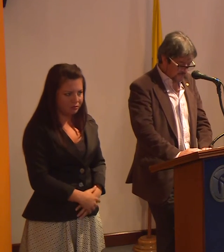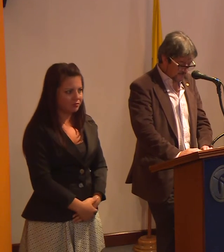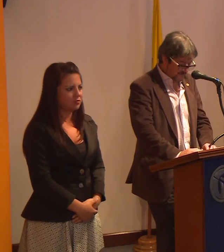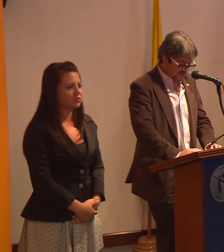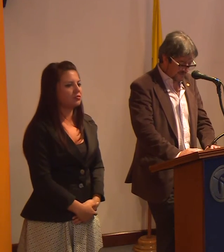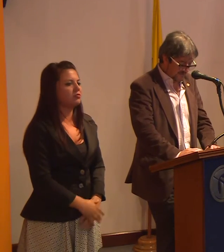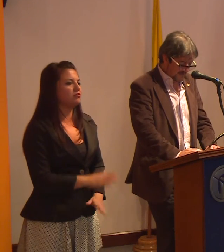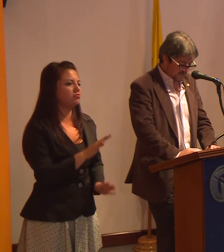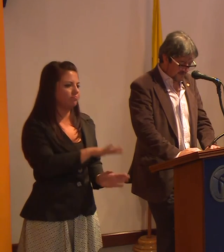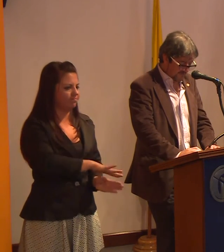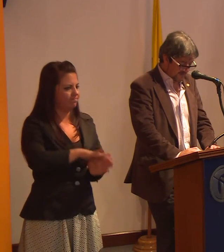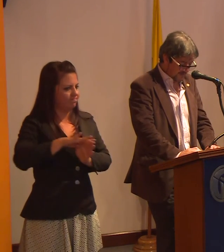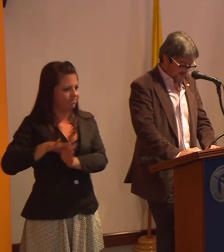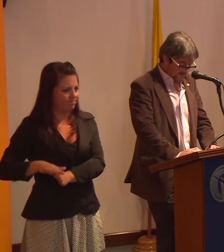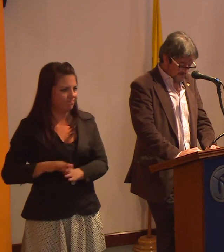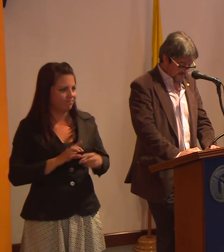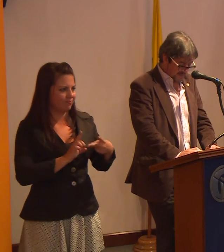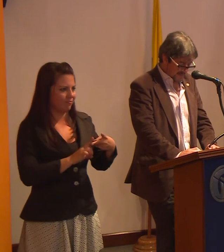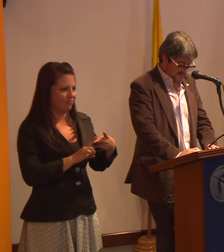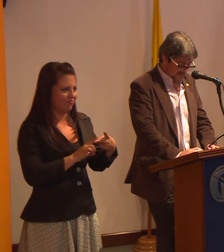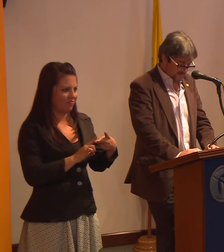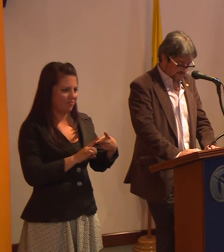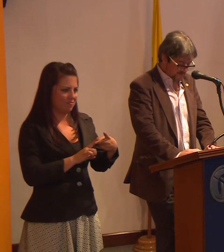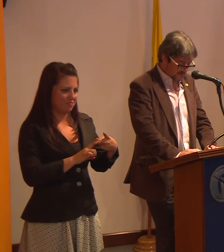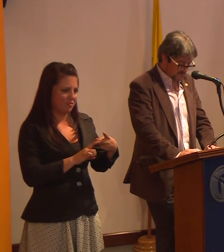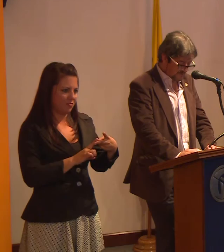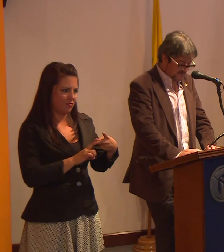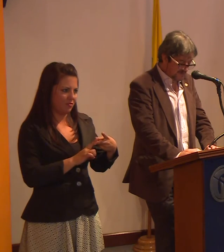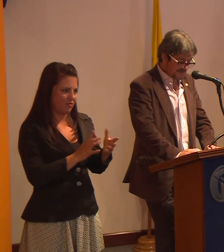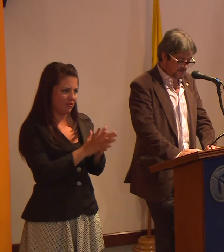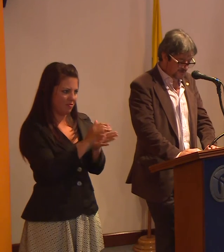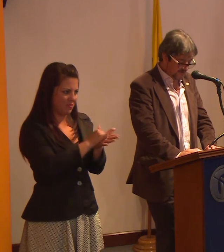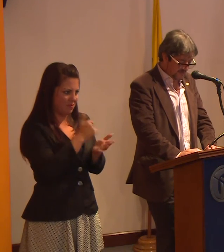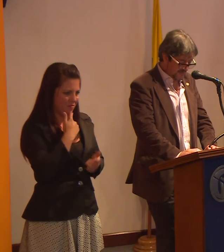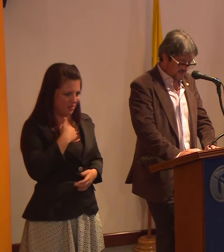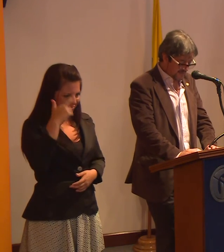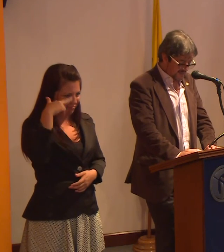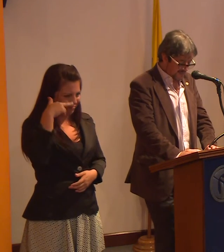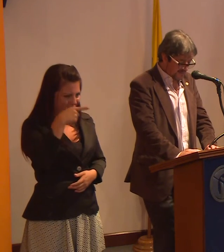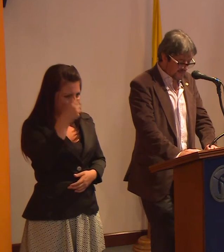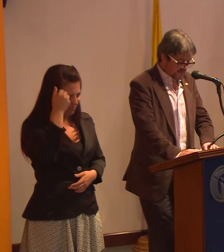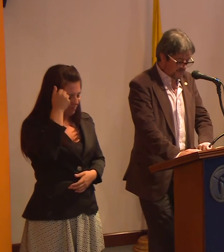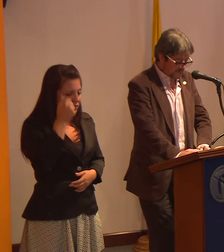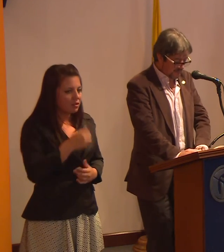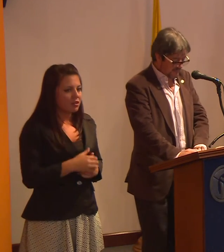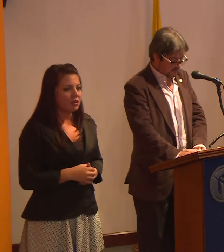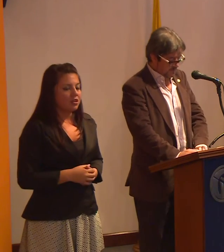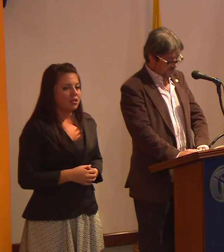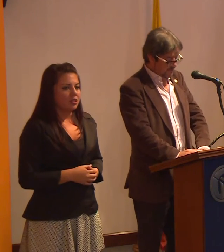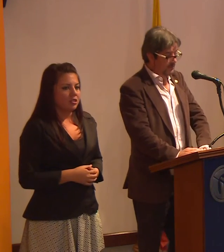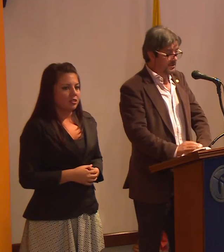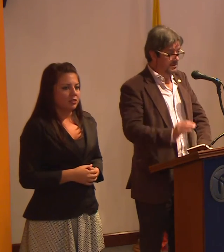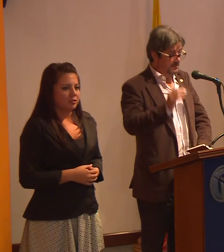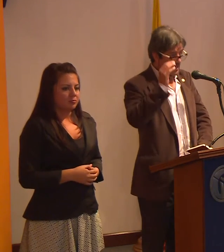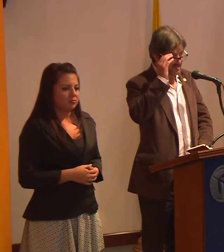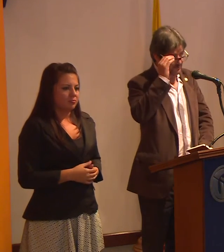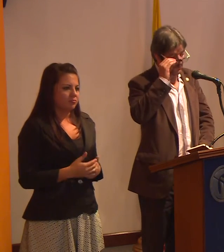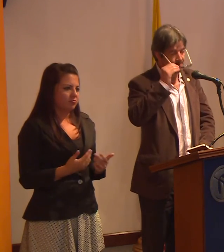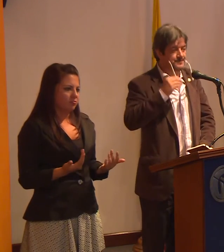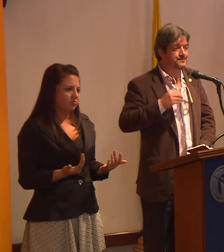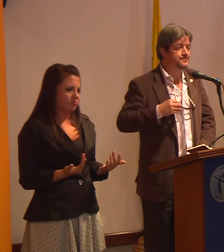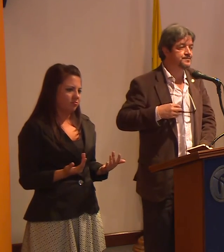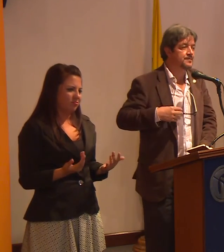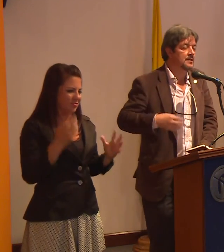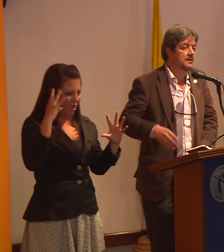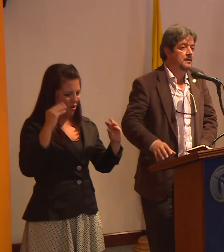El otro punto al que me quiero referir de las observaciones del profesor Renan tiene que ver con el acuerdo ASPO.